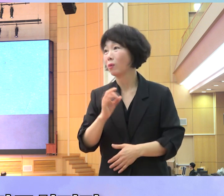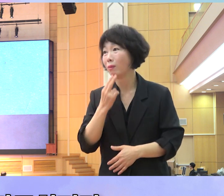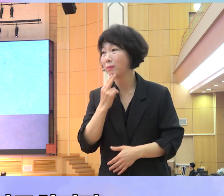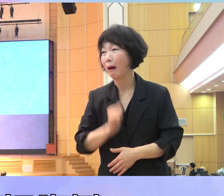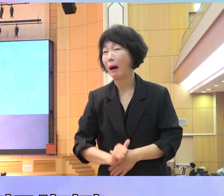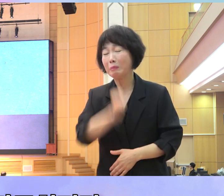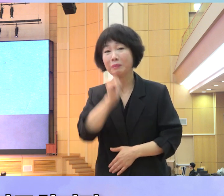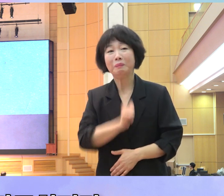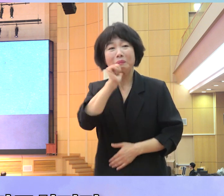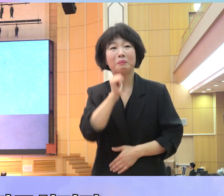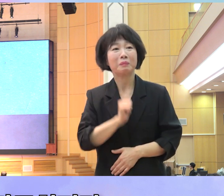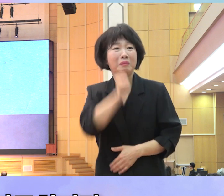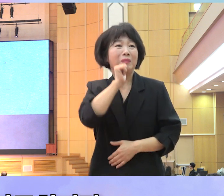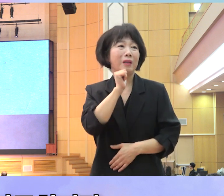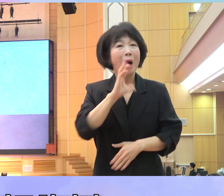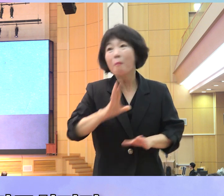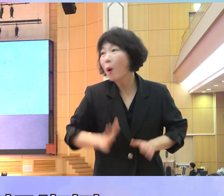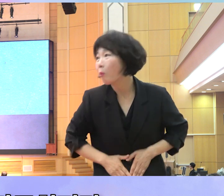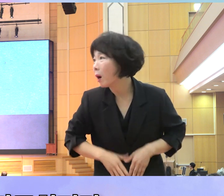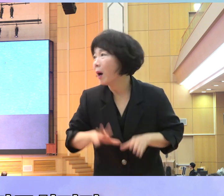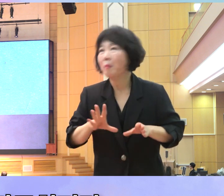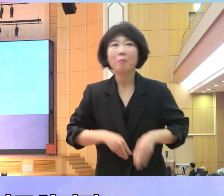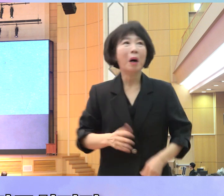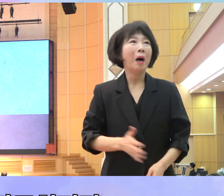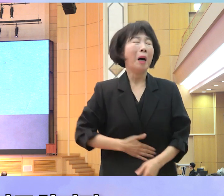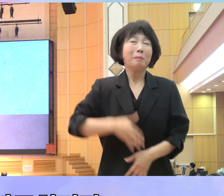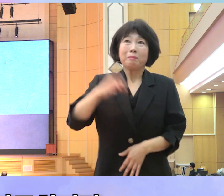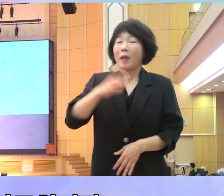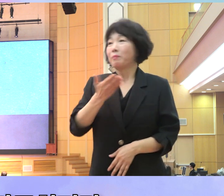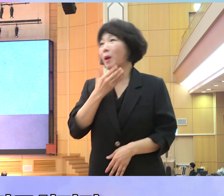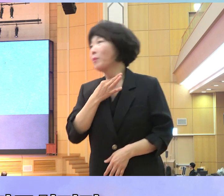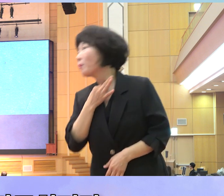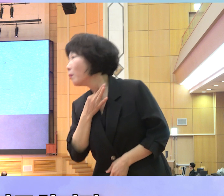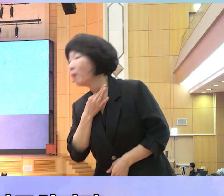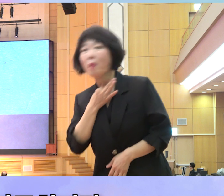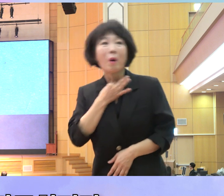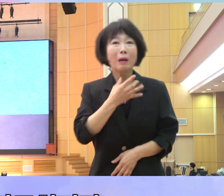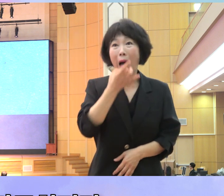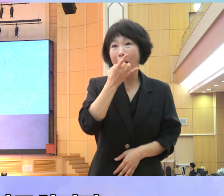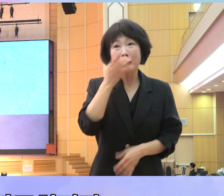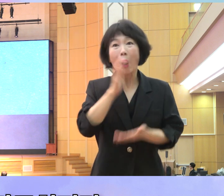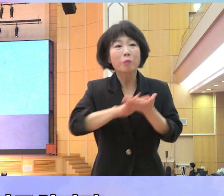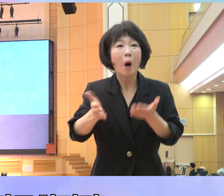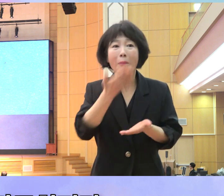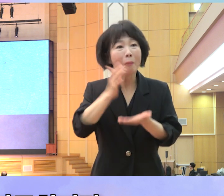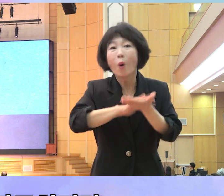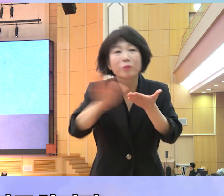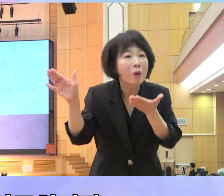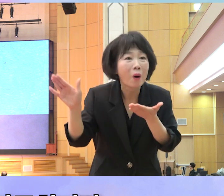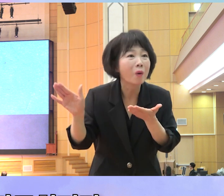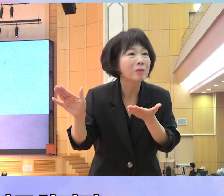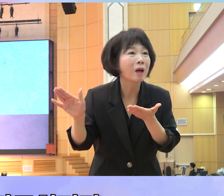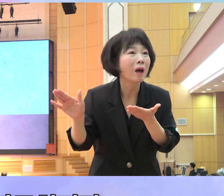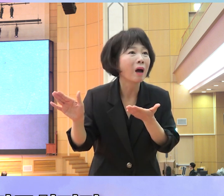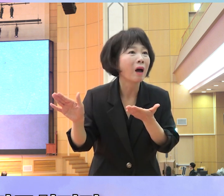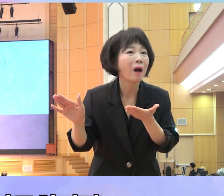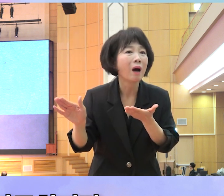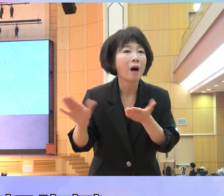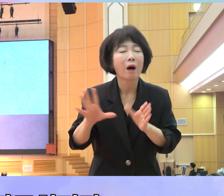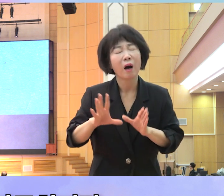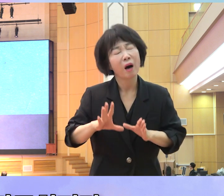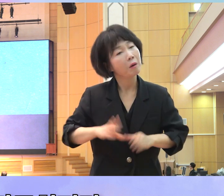이렇게 볶아놓은 건가 뭐 그거를 막 꺼내가지고 먹었다고. 우리 할머니가 얼마나 냉정하신지